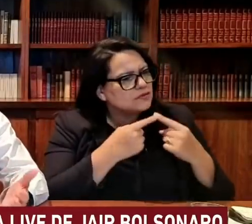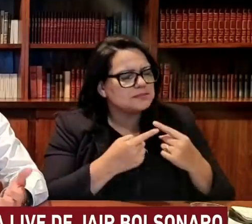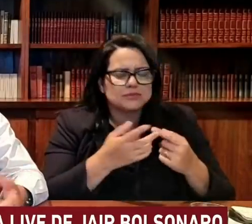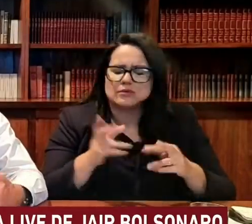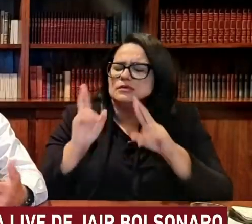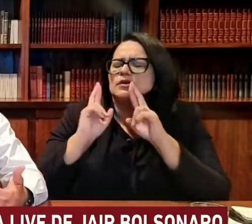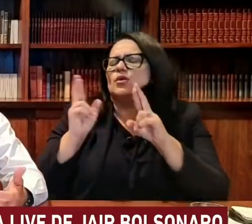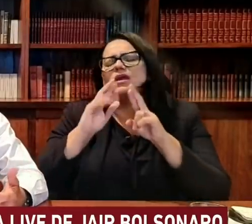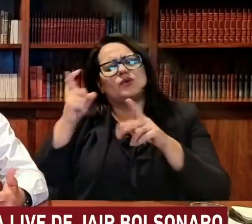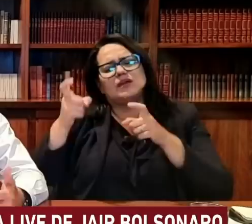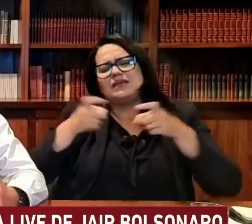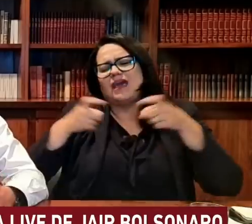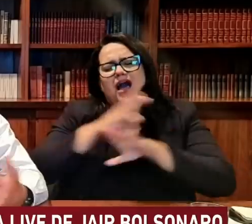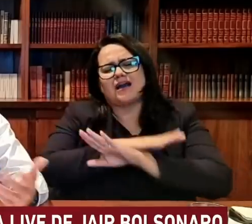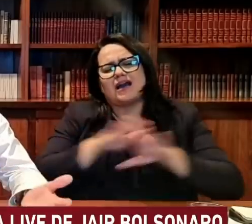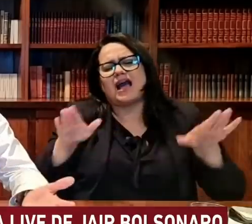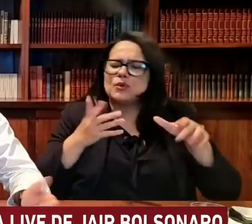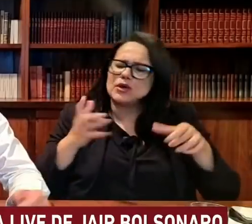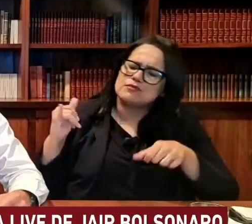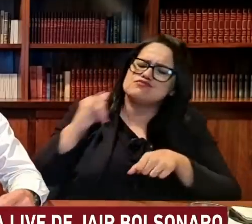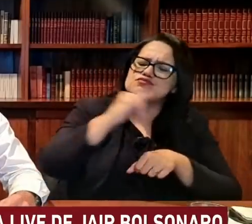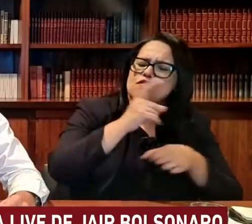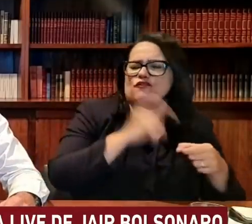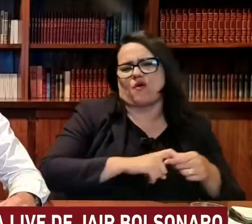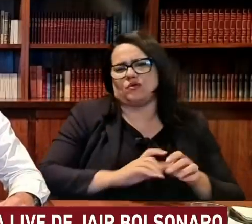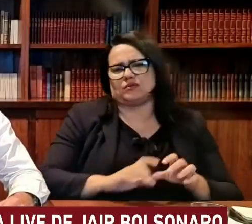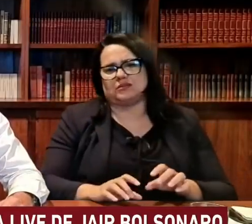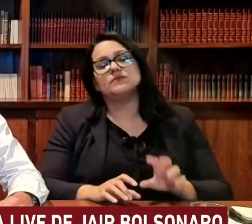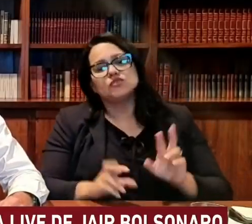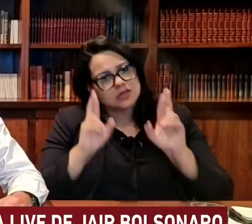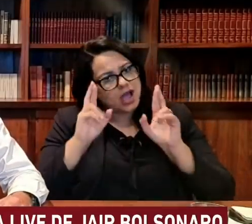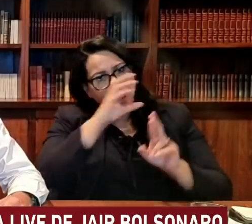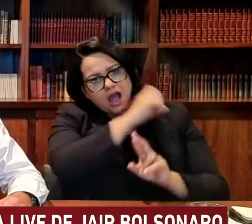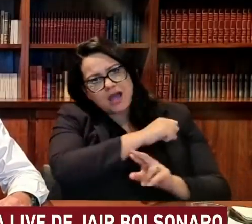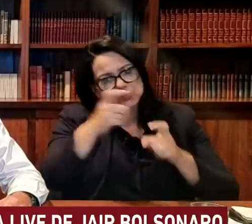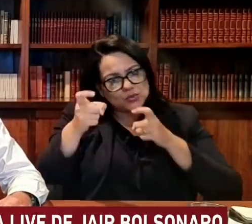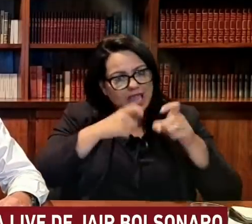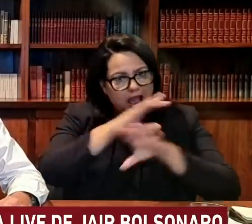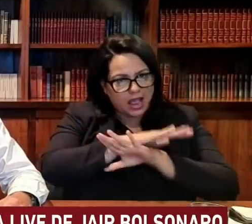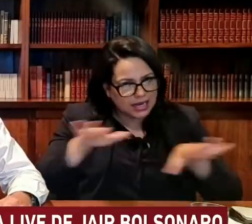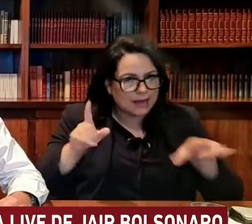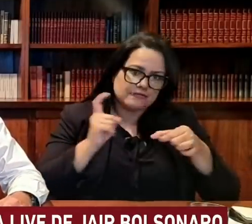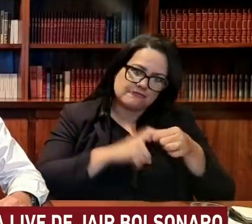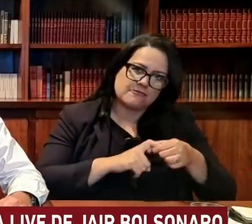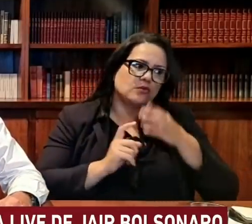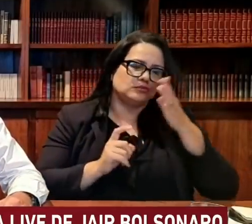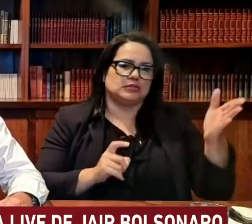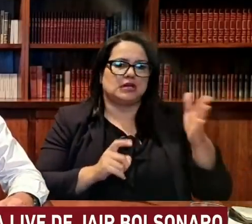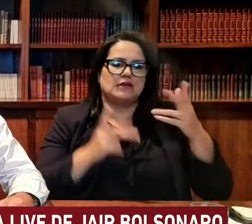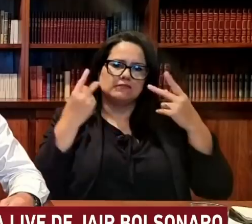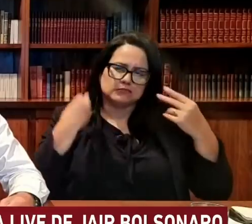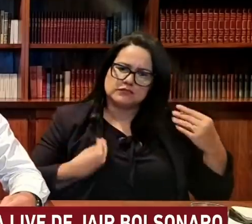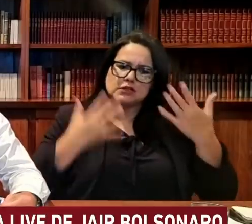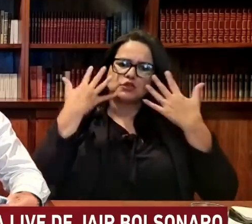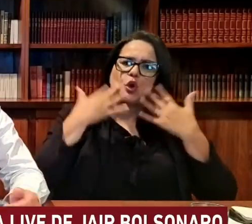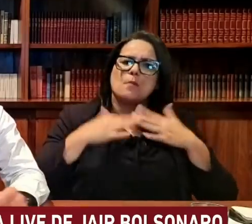torcendo, obviamente, para acabar logo, para poder retornar para lá. Então, a gente espera que acabe logo esse conflito e tudo volte à normalidade lá na